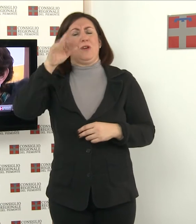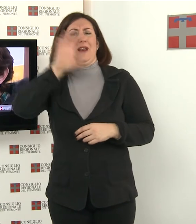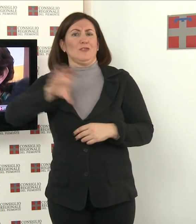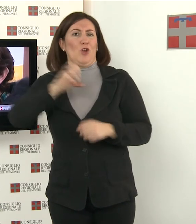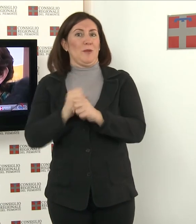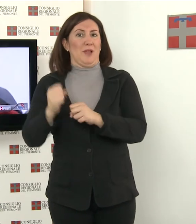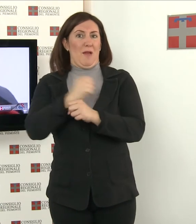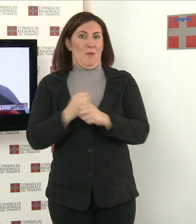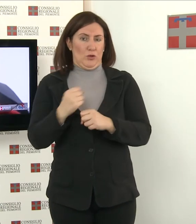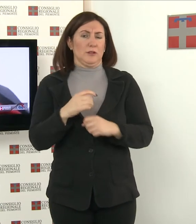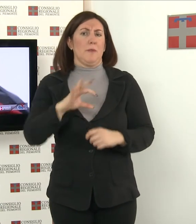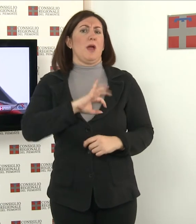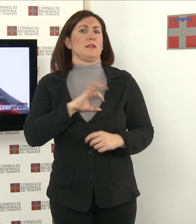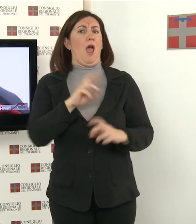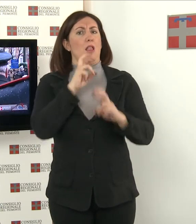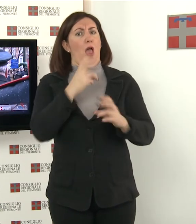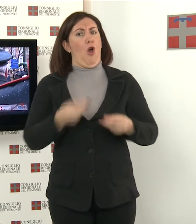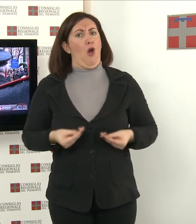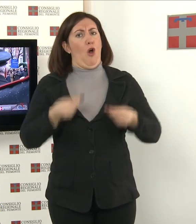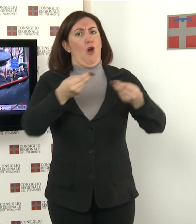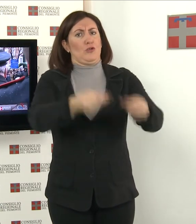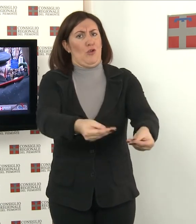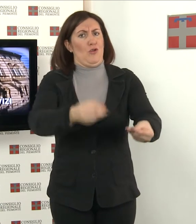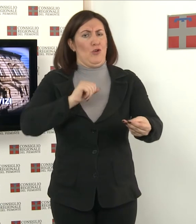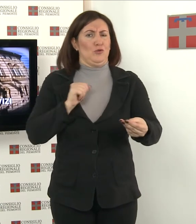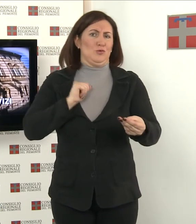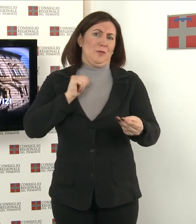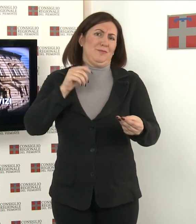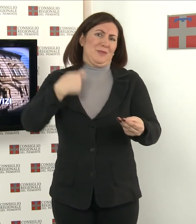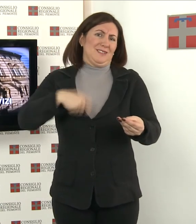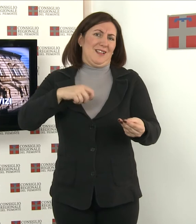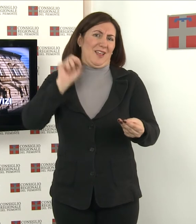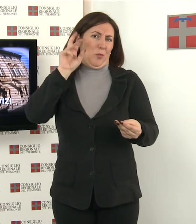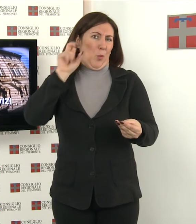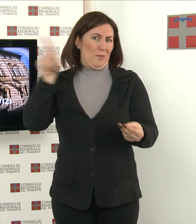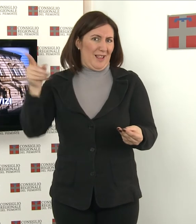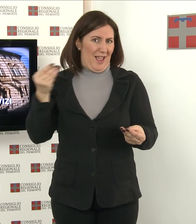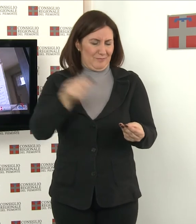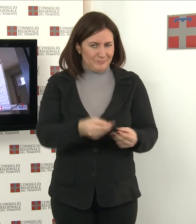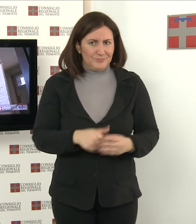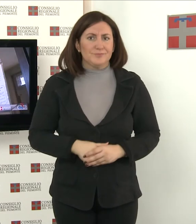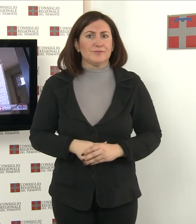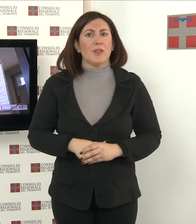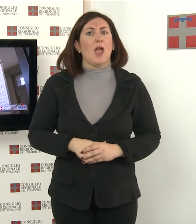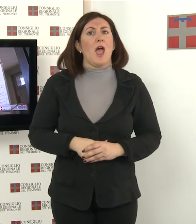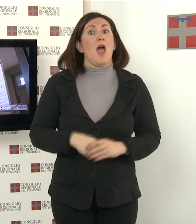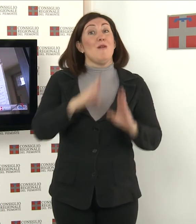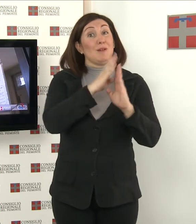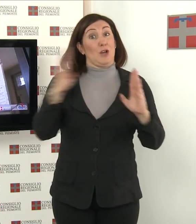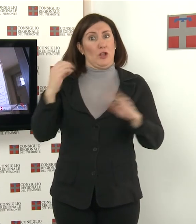d'oro conferito a casalegno dal presidente della repubblica la biblioteca offre nuovi servizi dal 28 novembre tutti i mercoledì